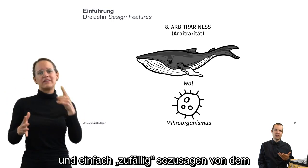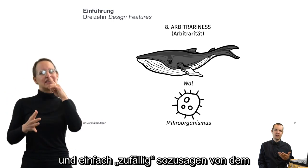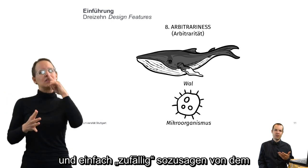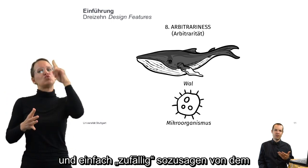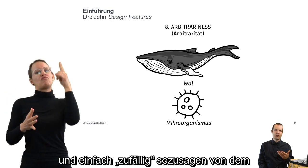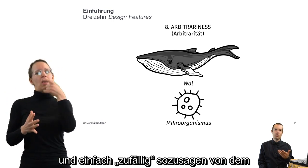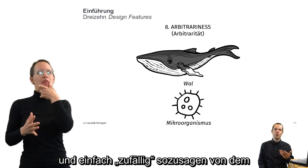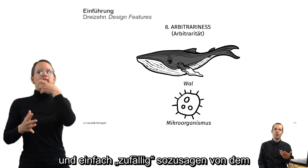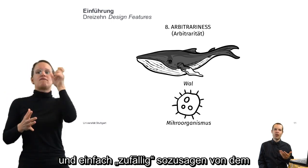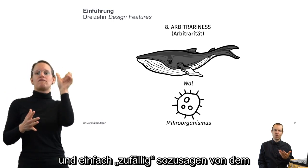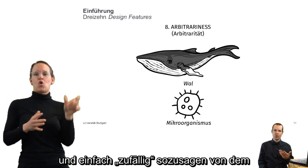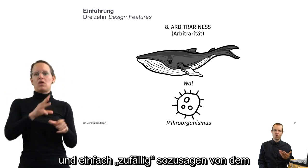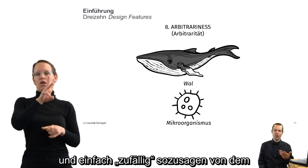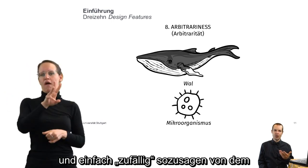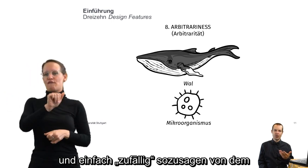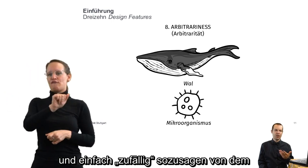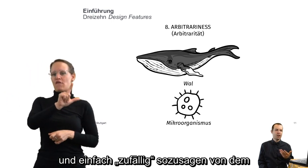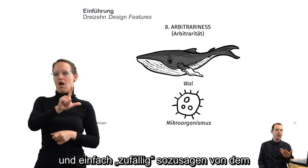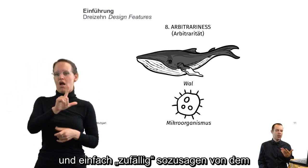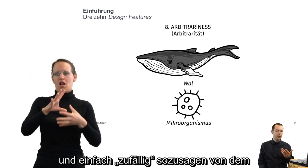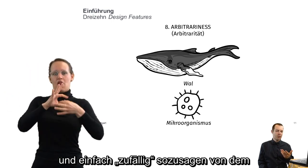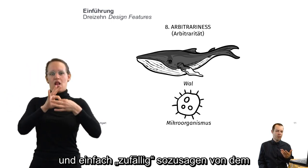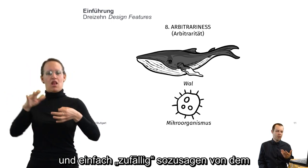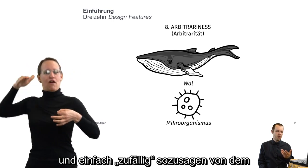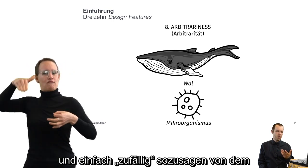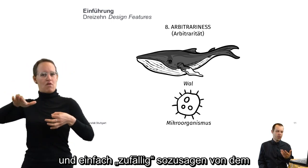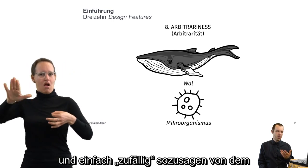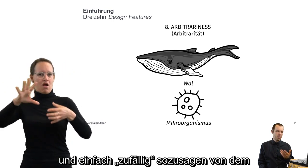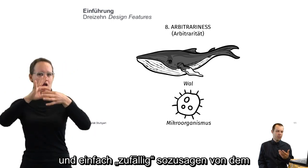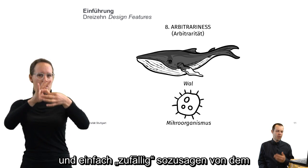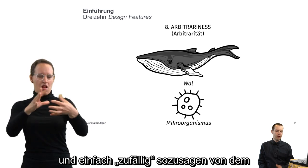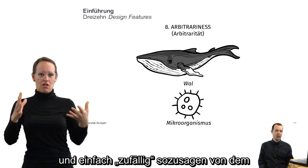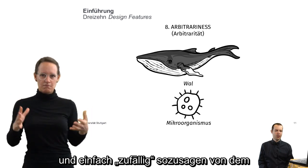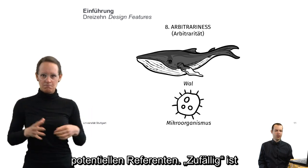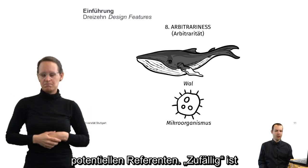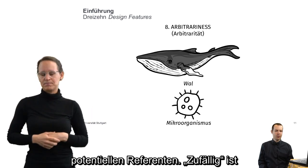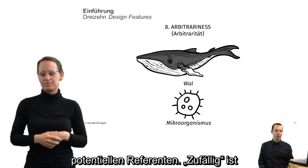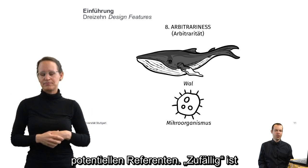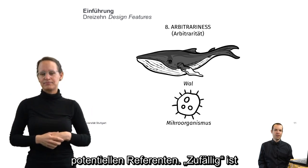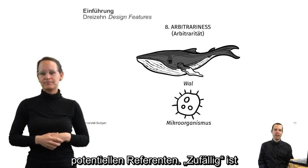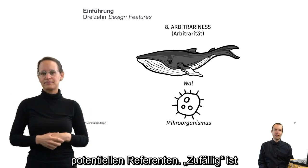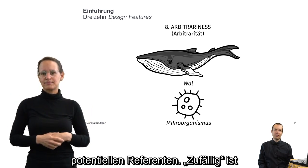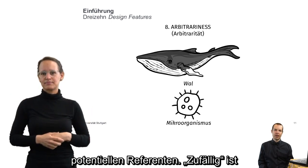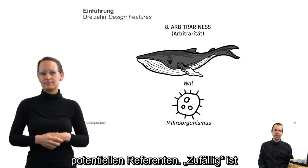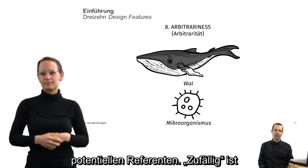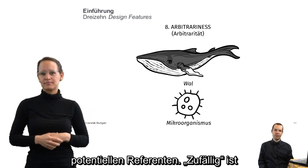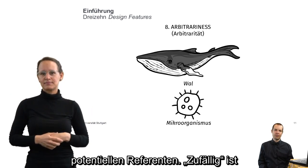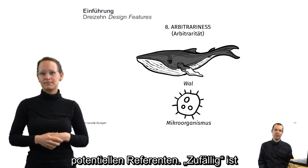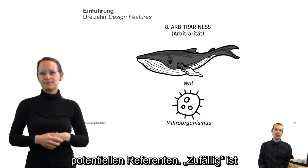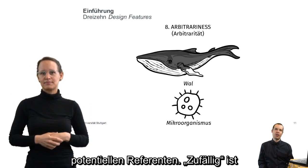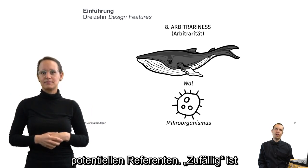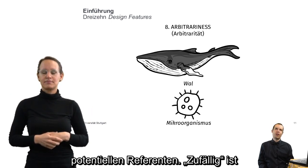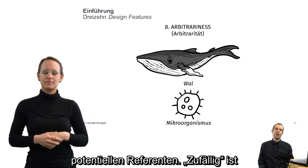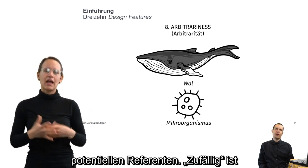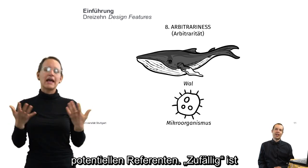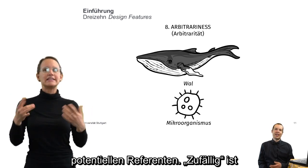getrennt und einfach zufällig sozusagen von dem potenziellen Referenten.